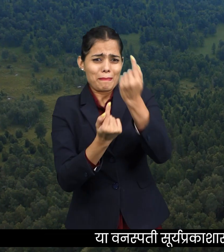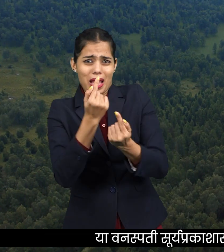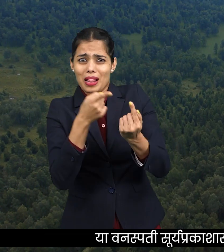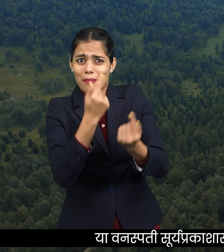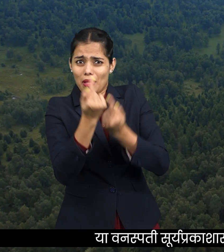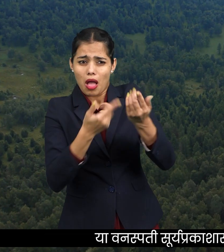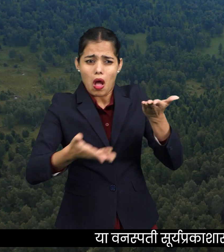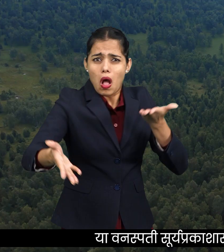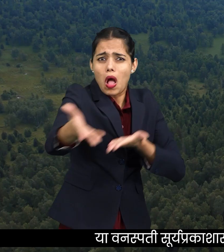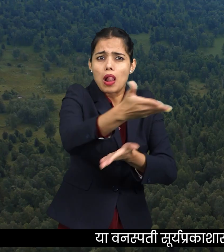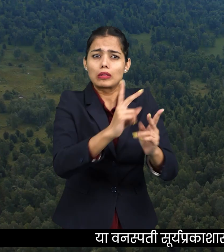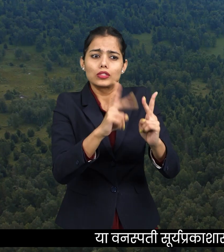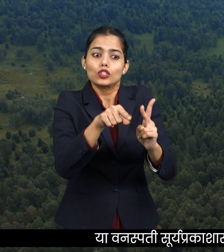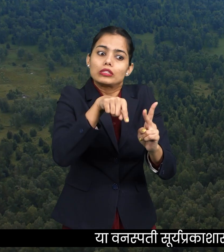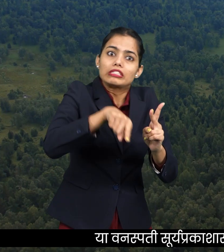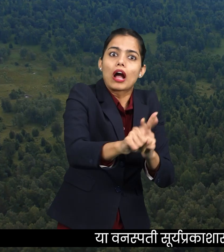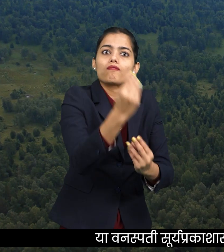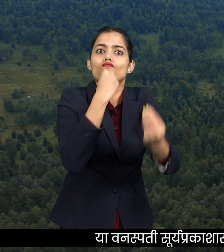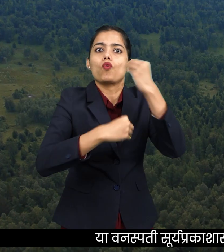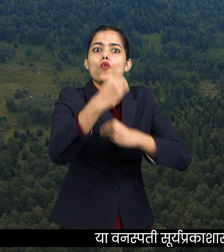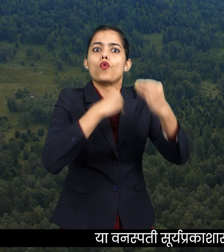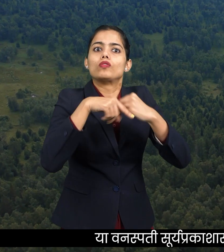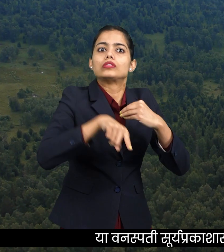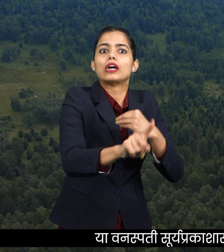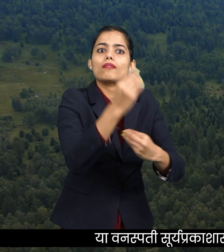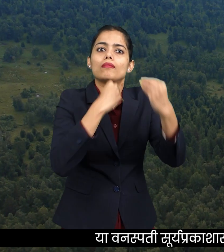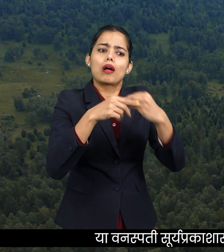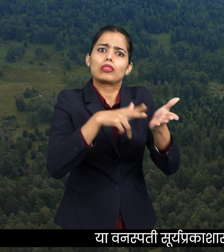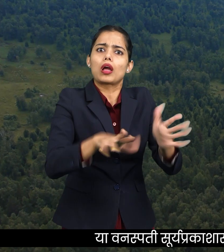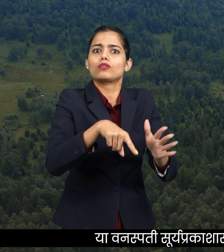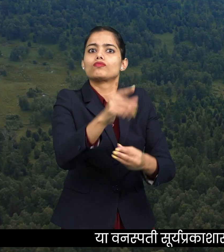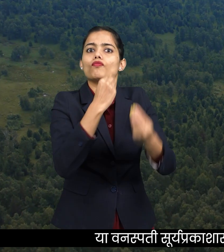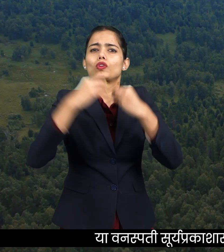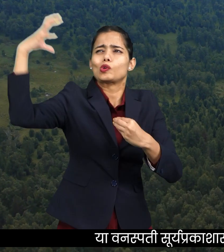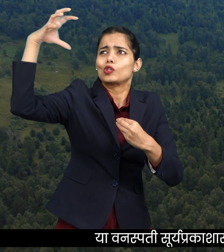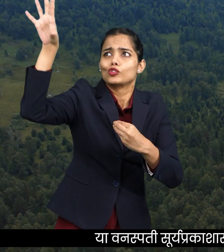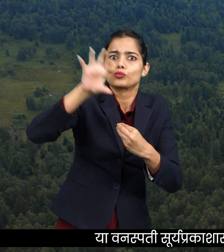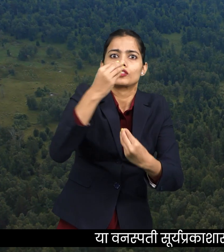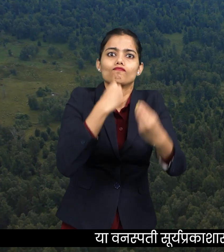या वनस्पती सूर्यप्रकाशासाठी आपापसात स्पर्धा करतात.